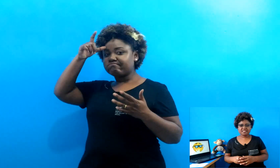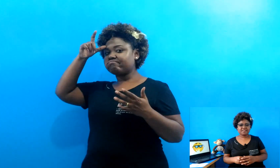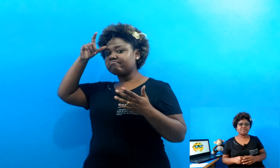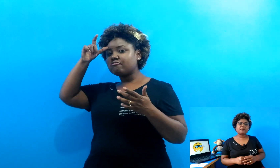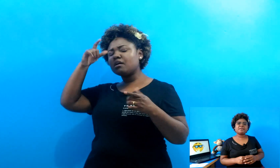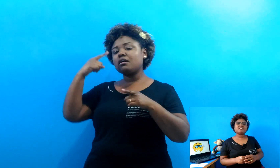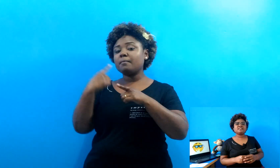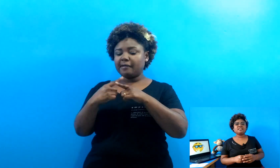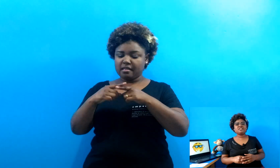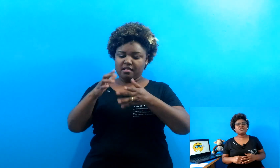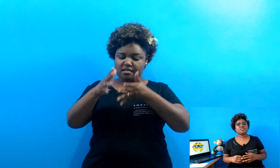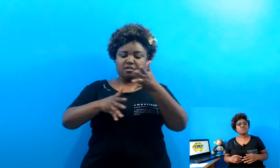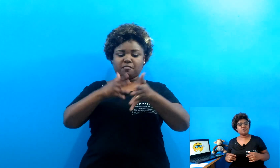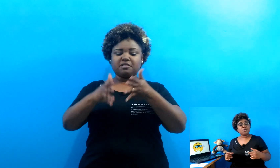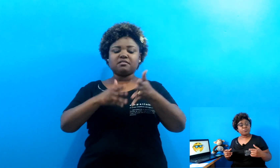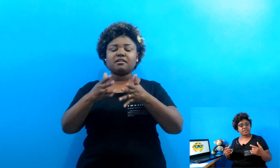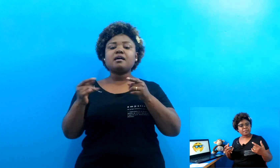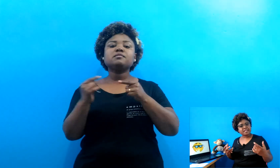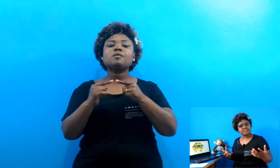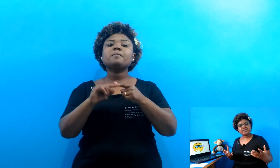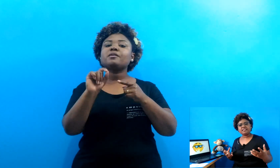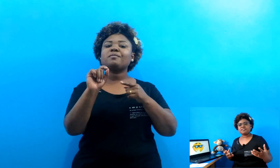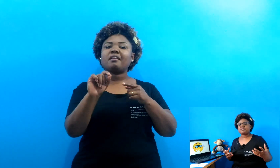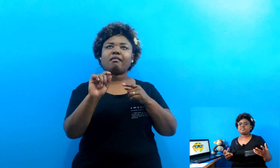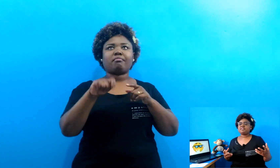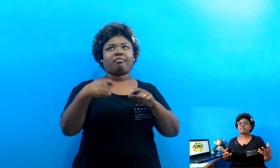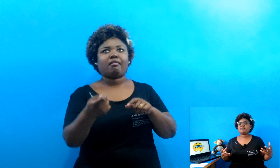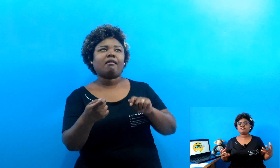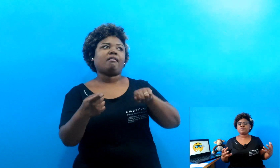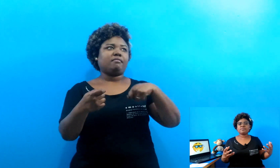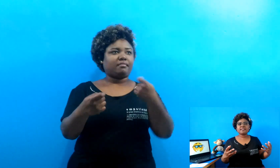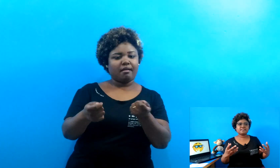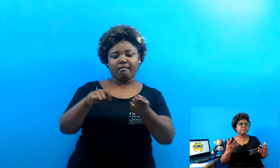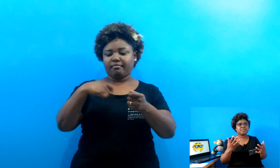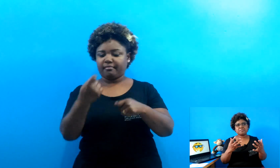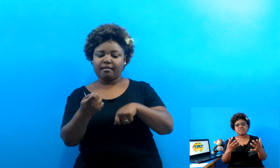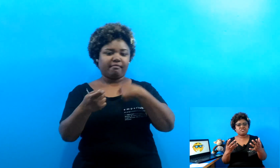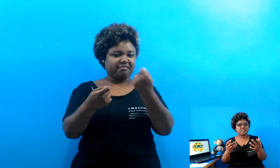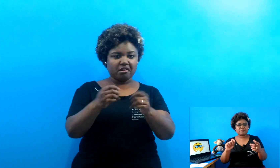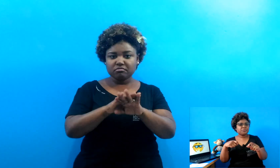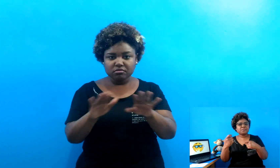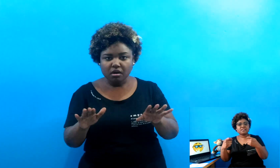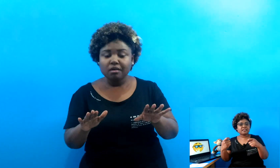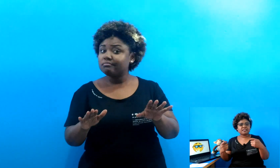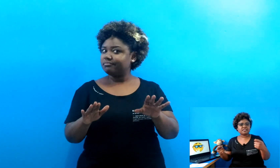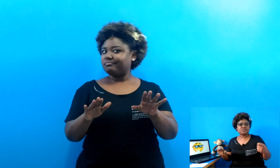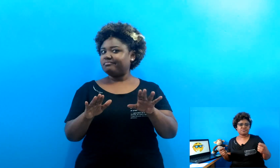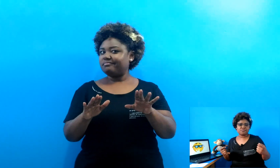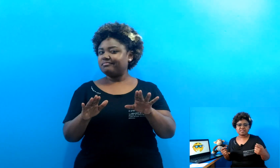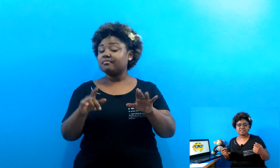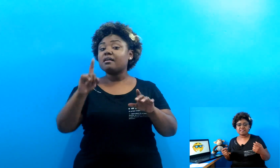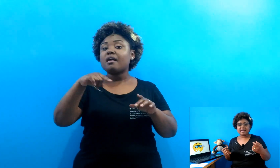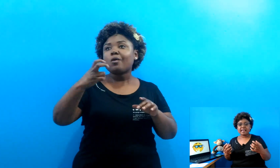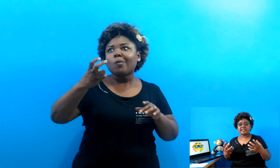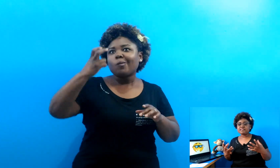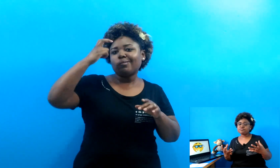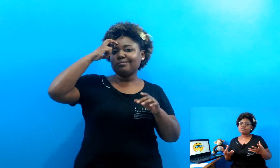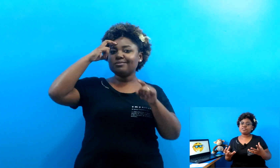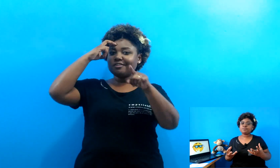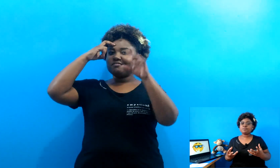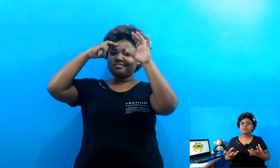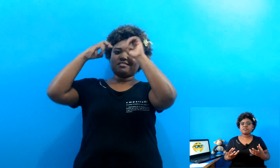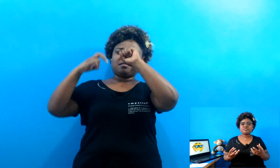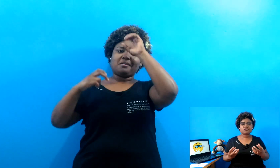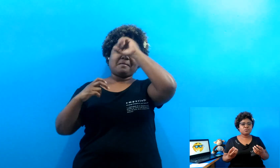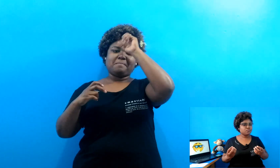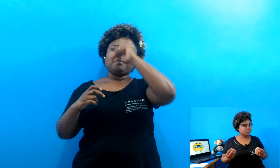Sim, você vai ficar mais inteligente, porque aprender a língua de sinais não é simplesmente saber o sinal das coisas, é se